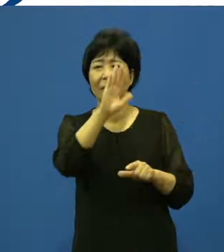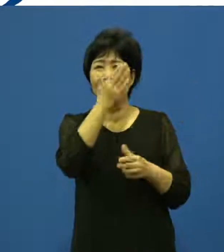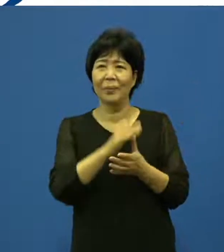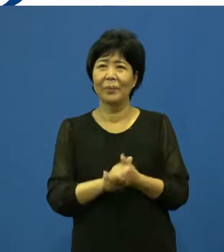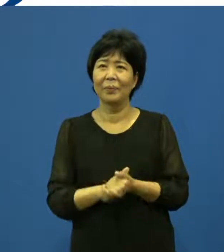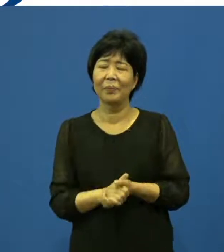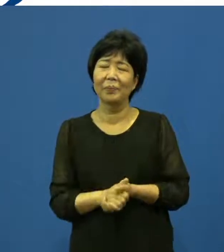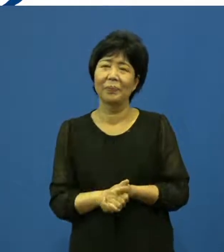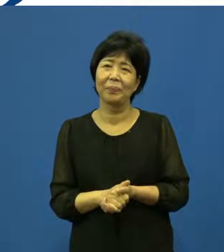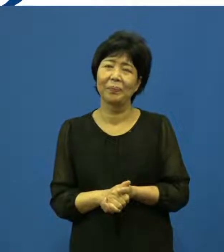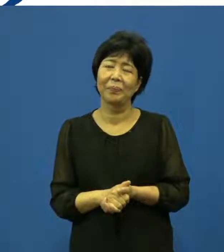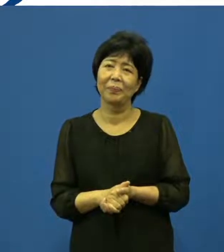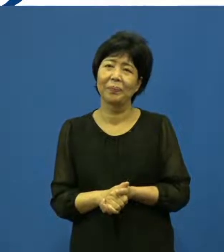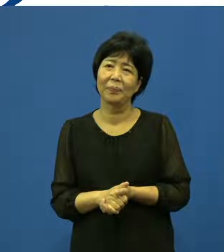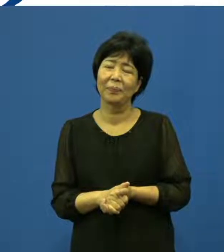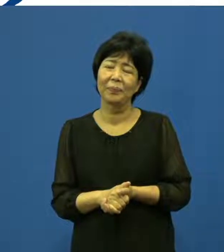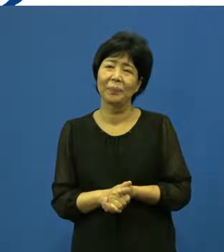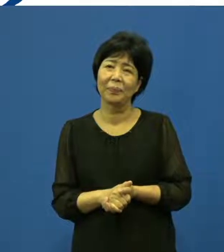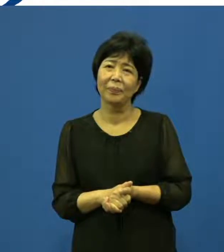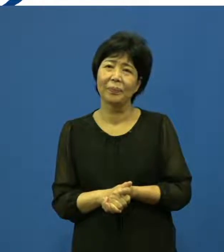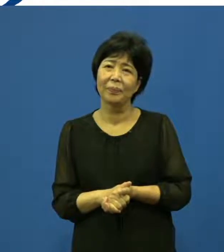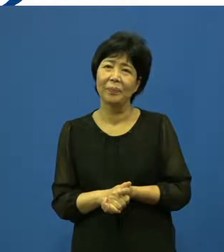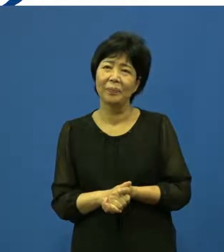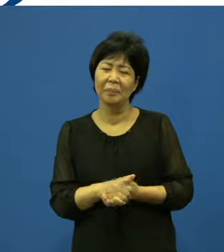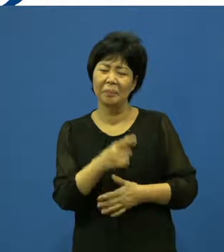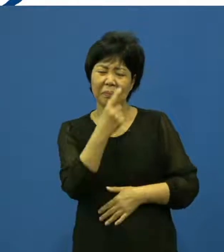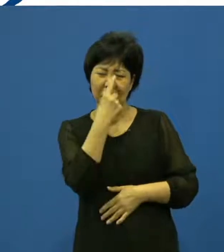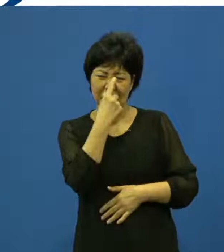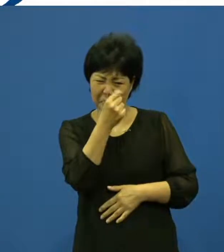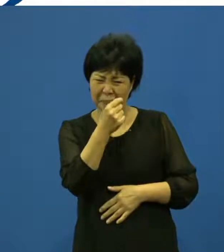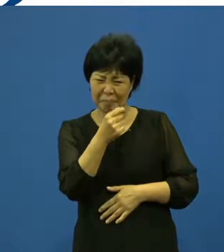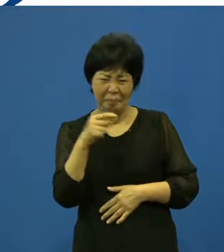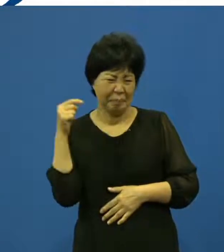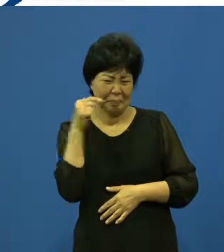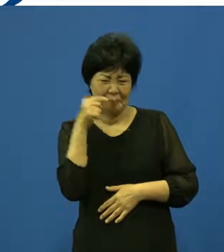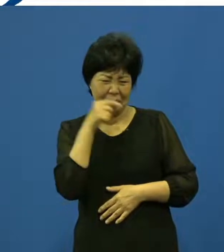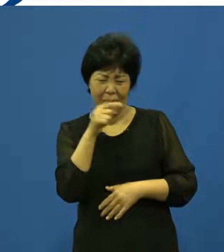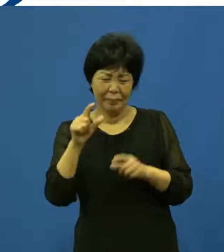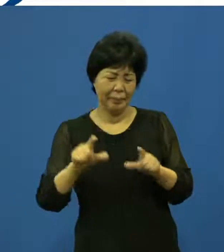우리도 그렇게 살아야 돼요. 너무 까다로운 사람이 되지 마십시오.